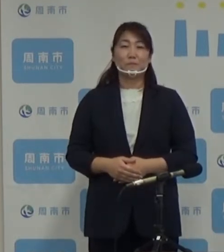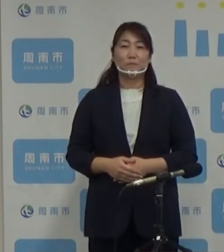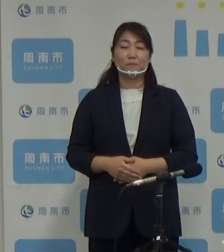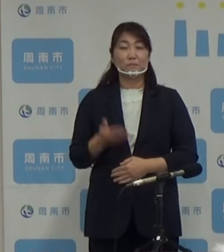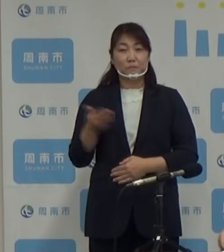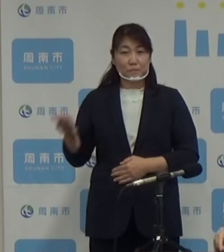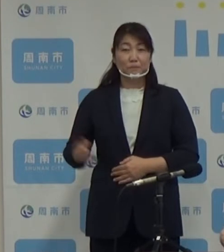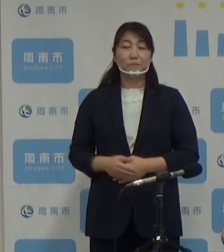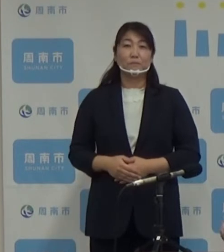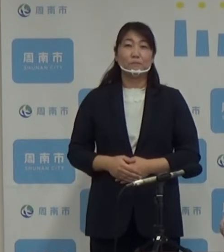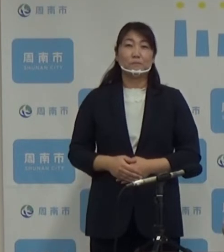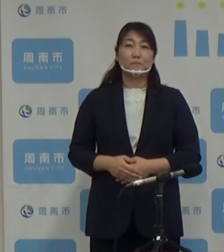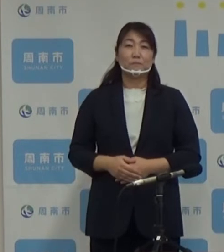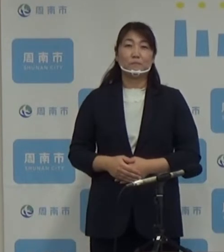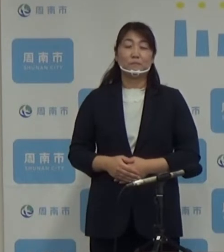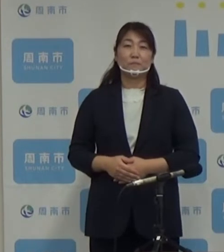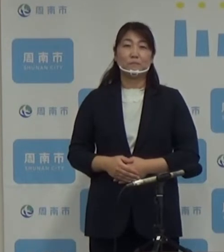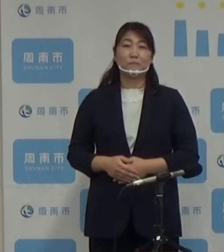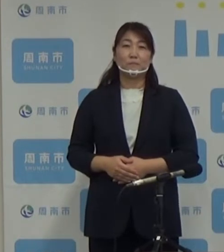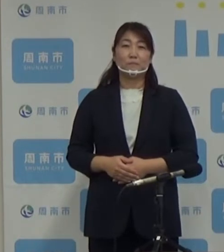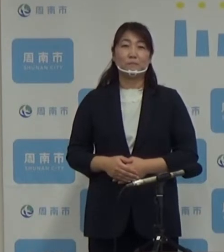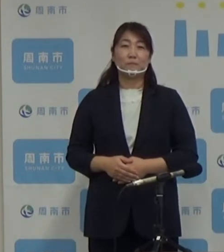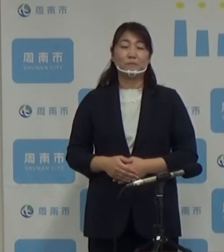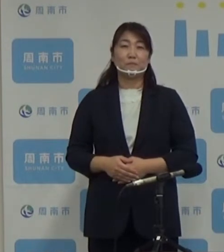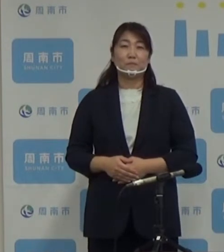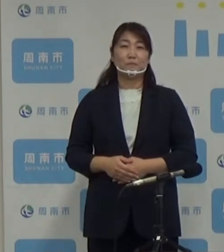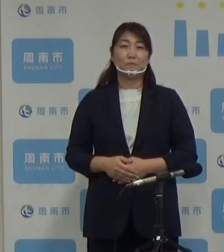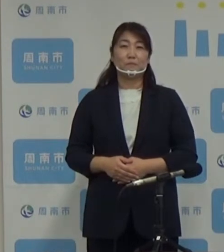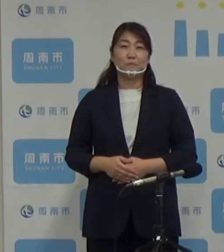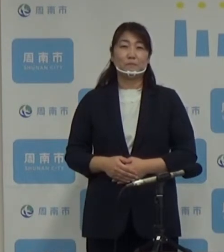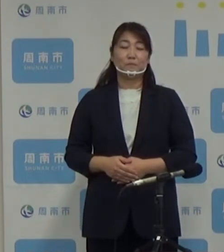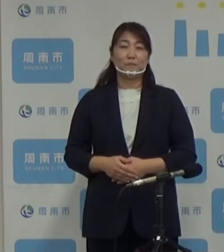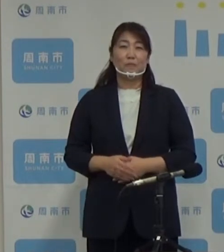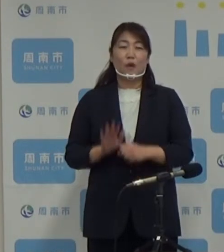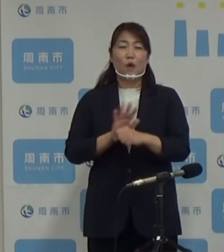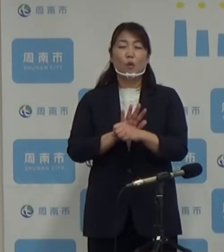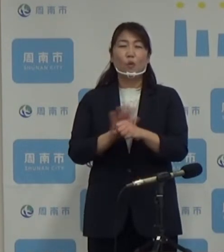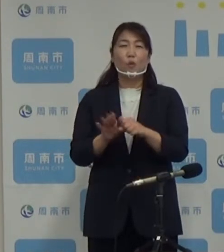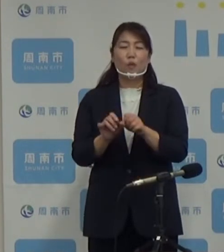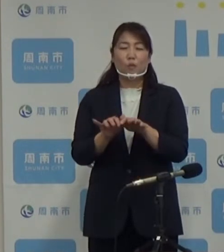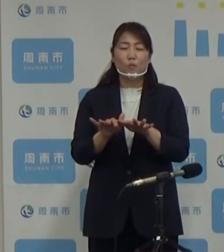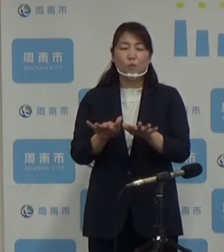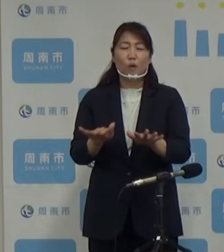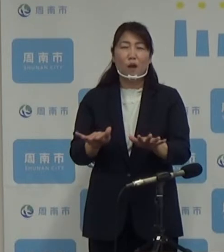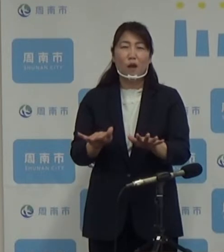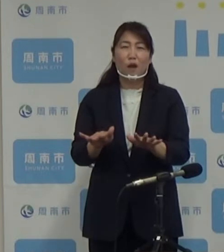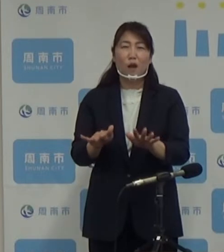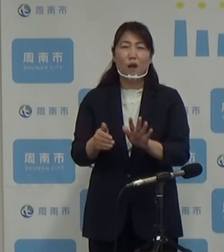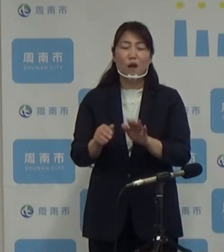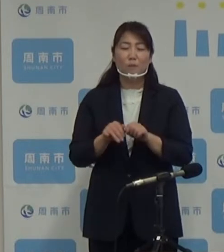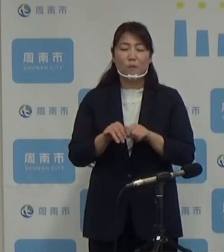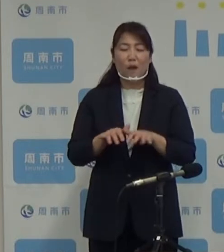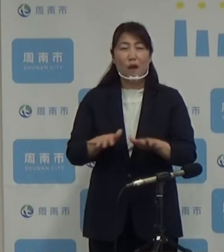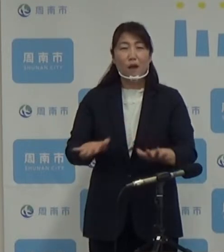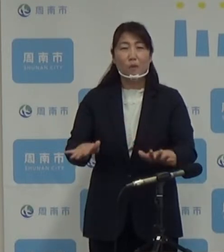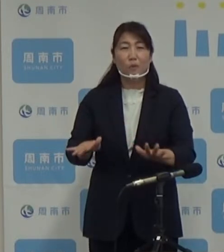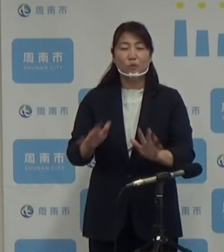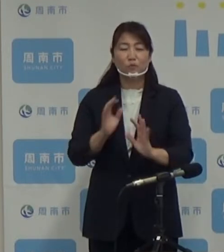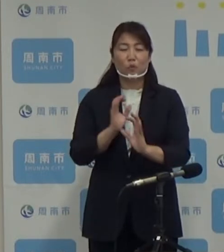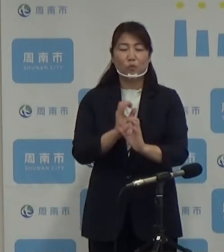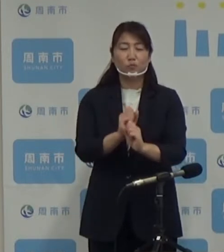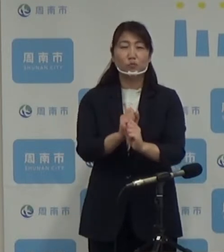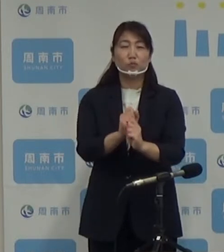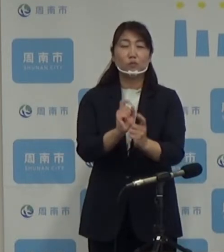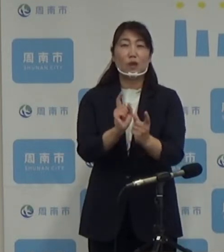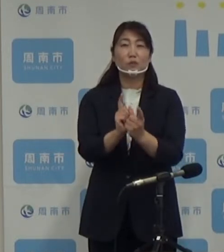次にえ新型 aコロナウイルス感染所マーゲン防止と充填